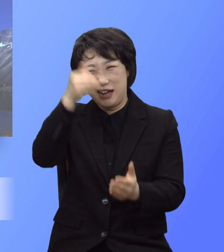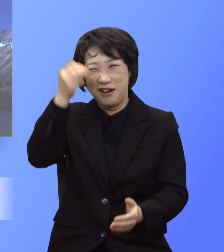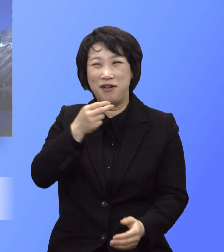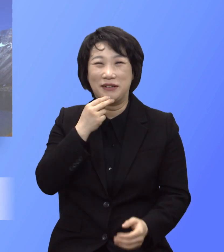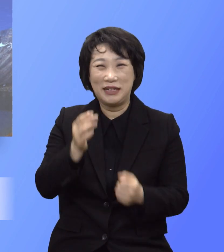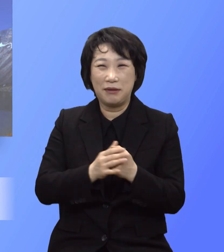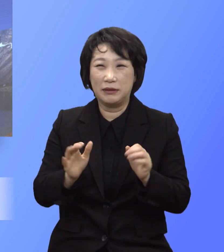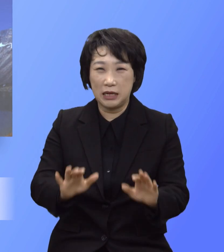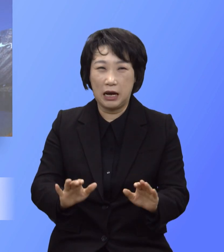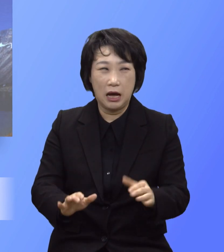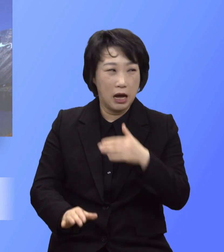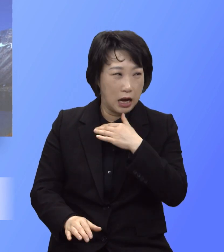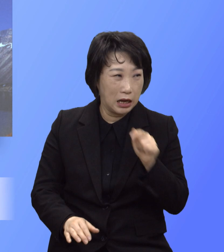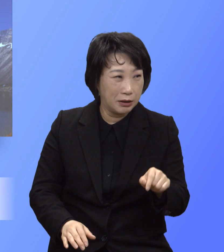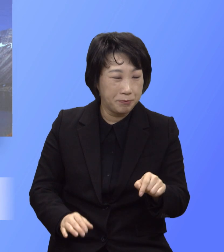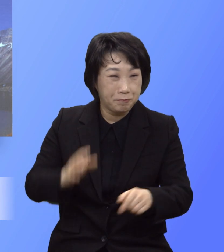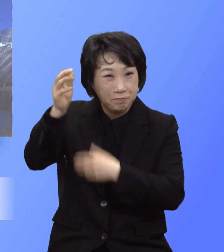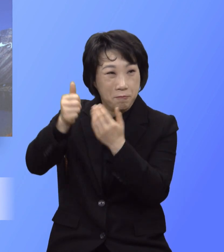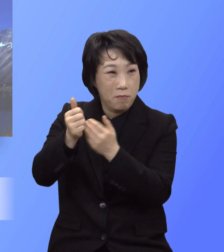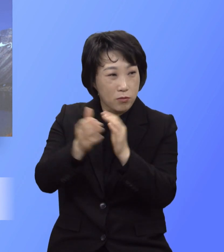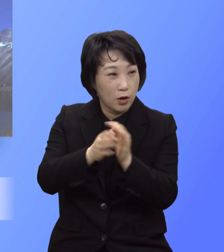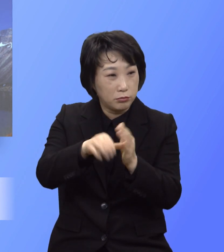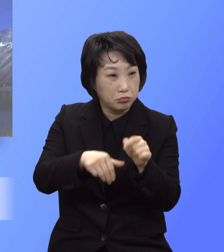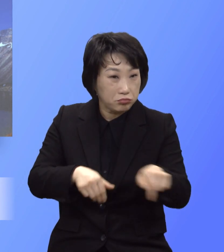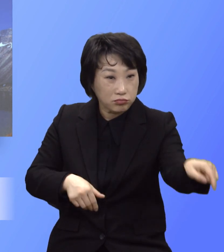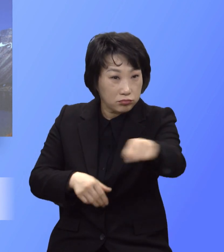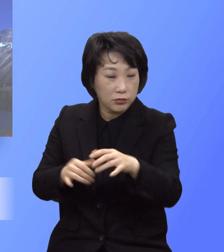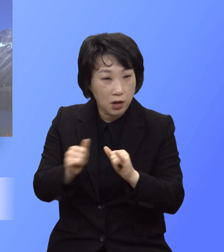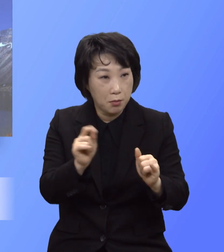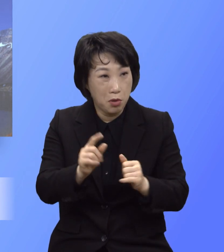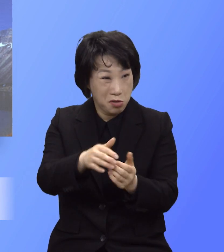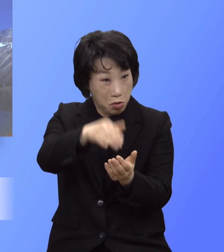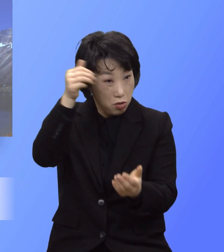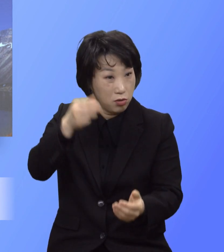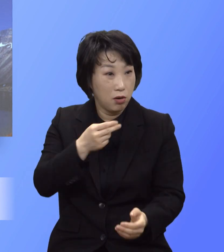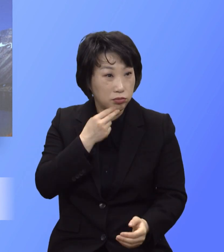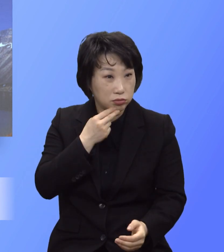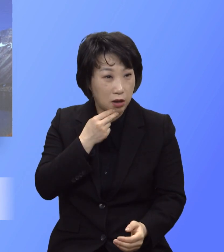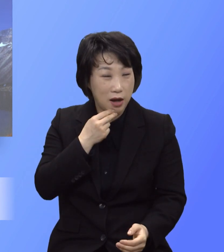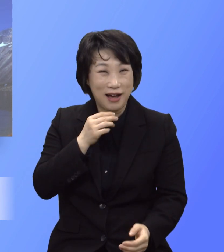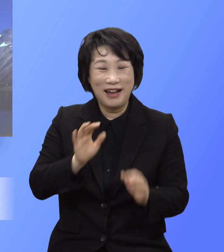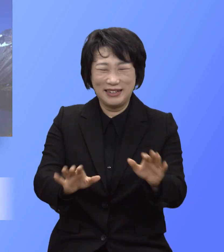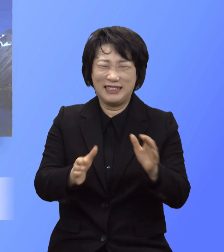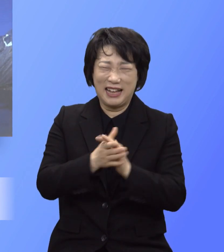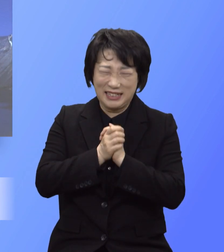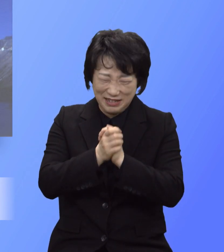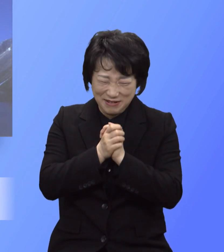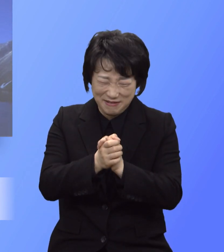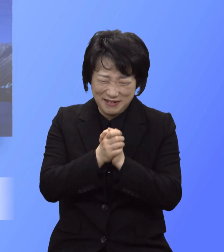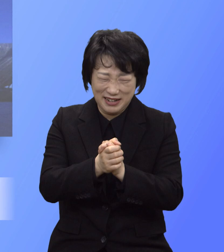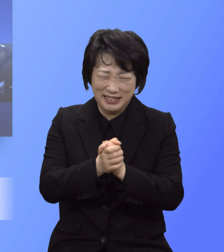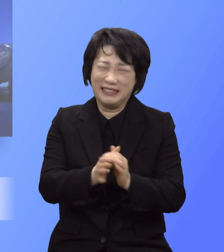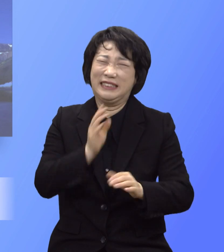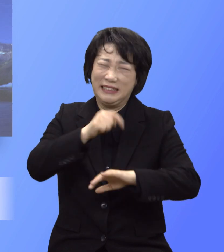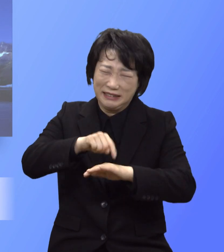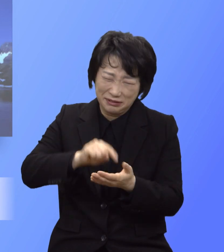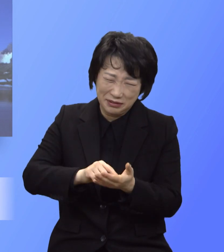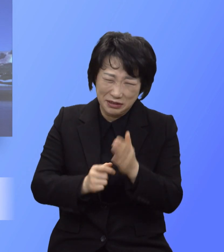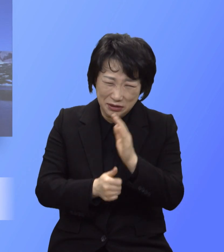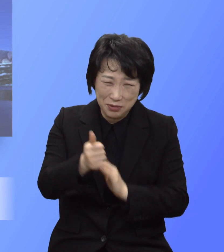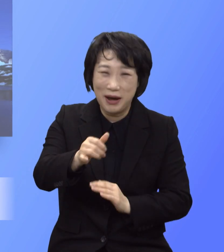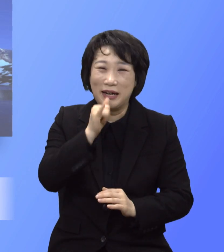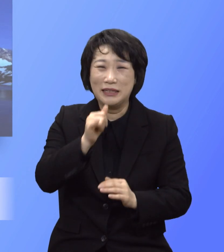그래서 신에게 기도할 때는 사람들도 덤비질 않는구나. 해서 아주 기도말을 그들에게 소망이